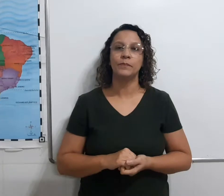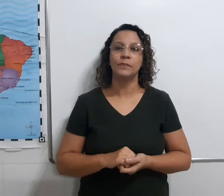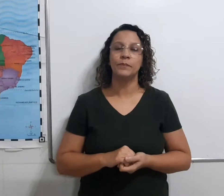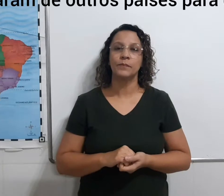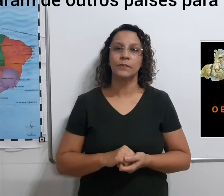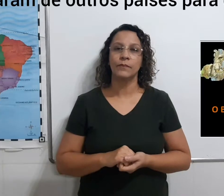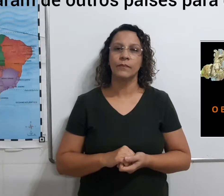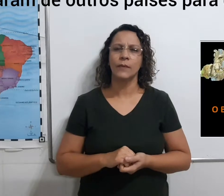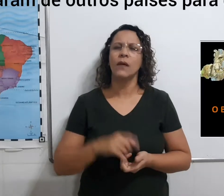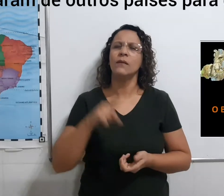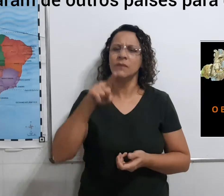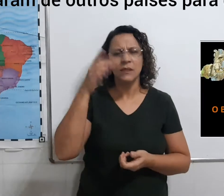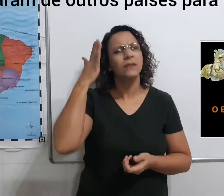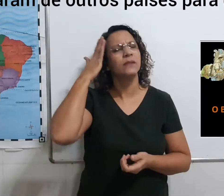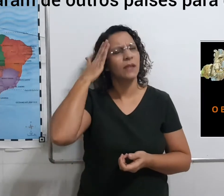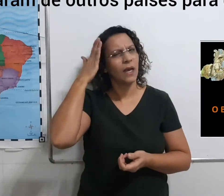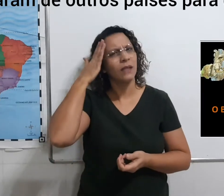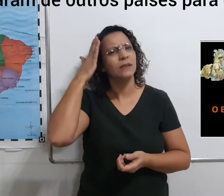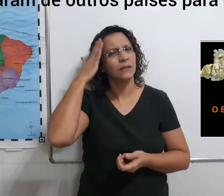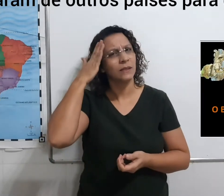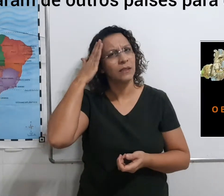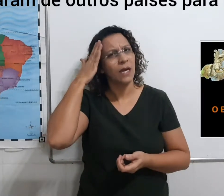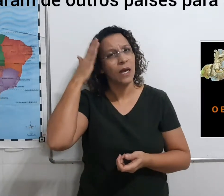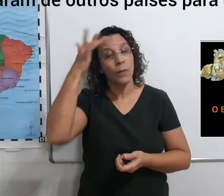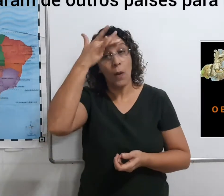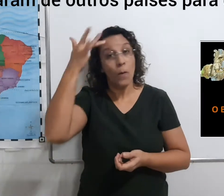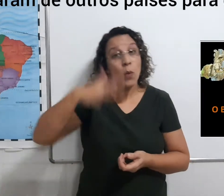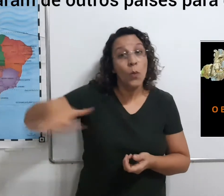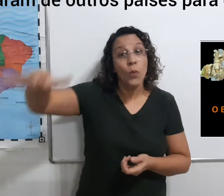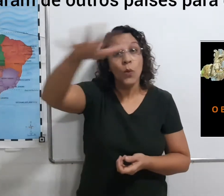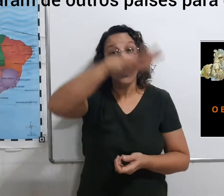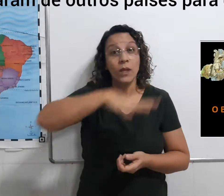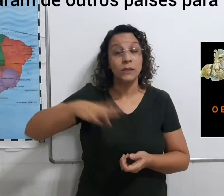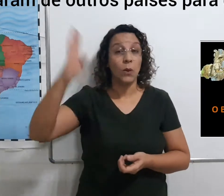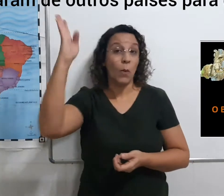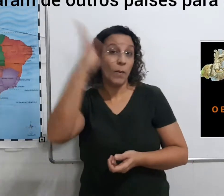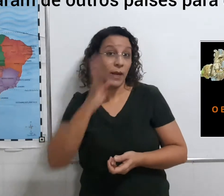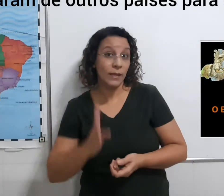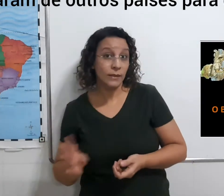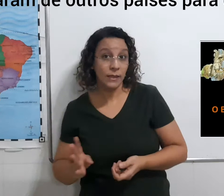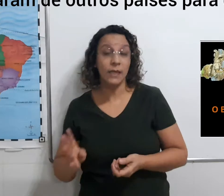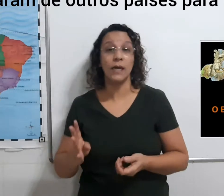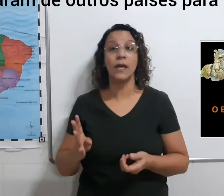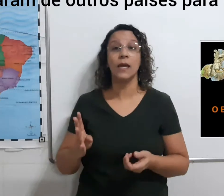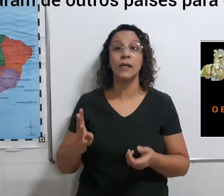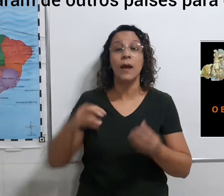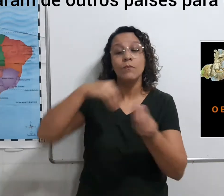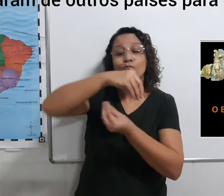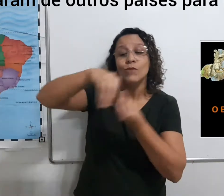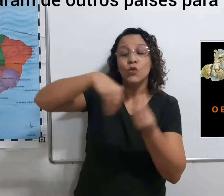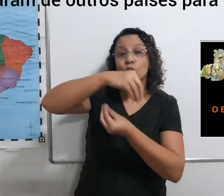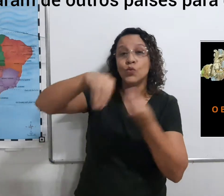Como você já sabe, a população brasileira é formada pela mistura de